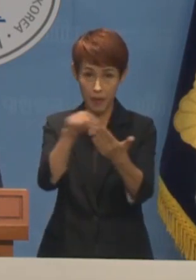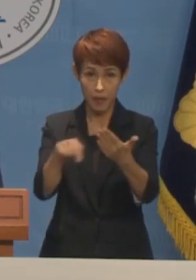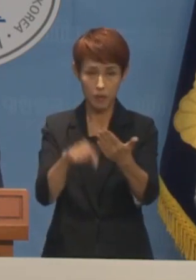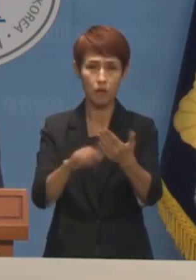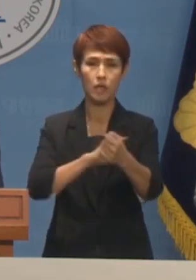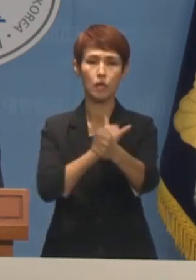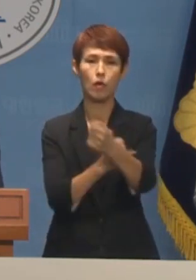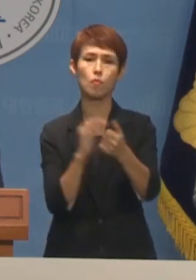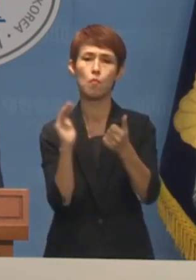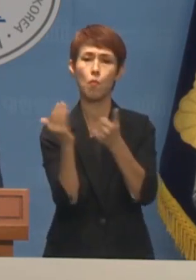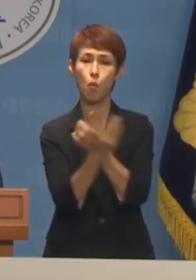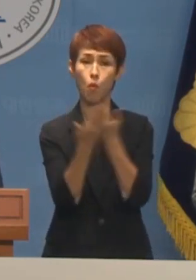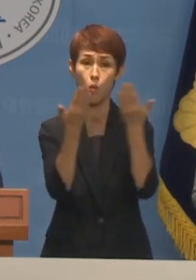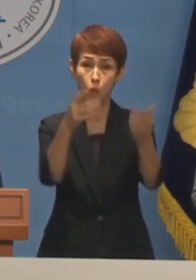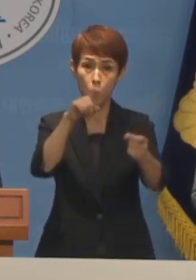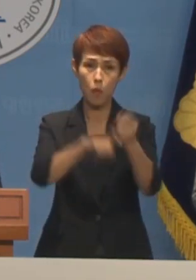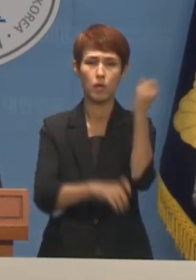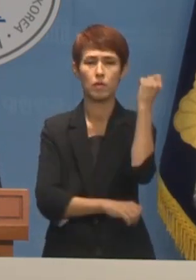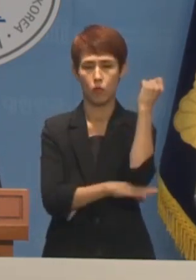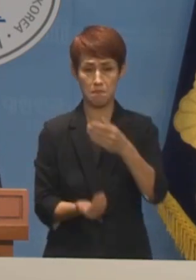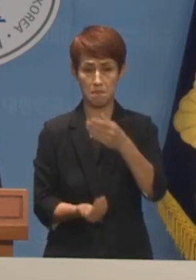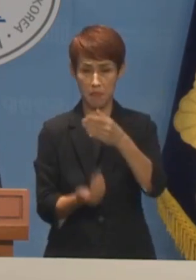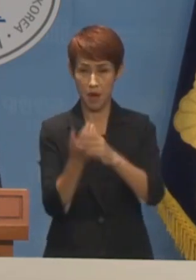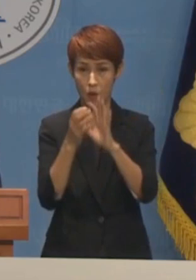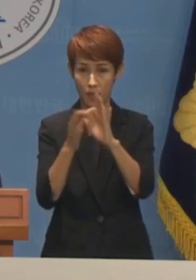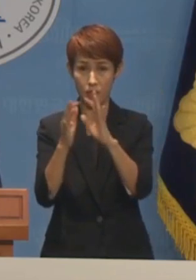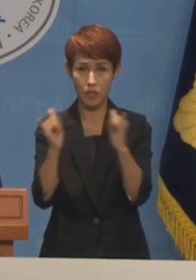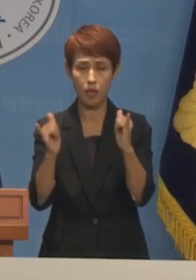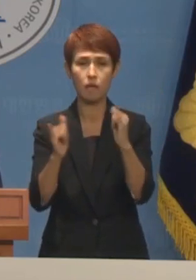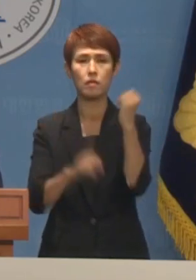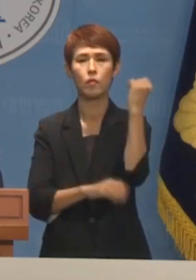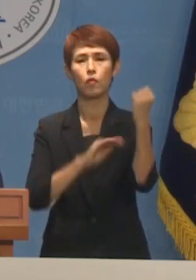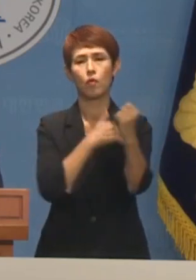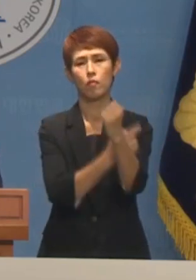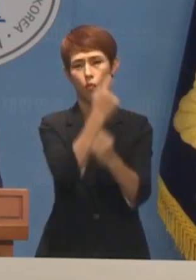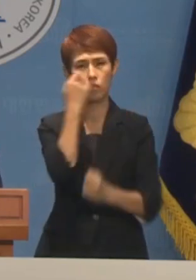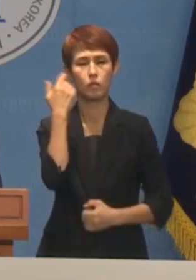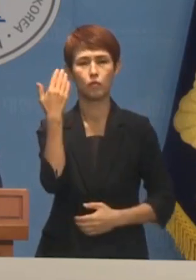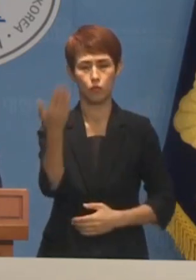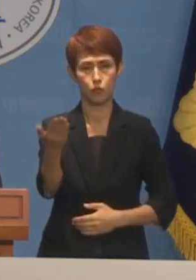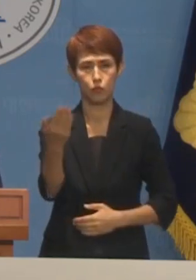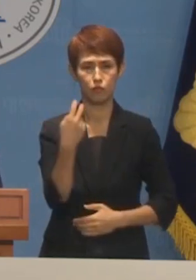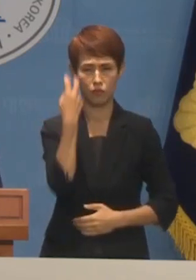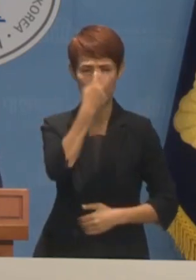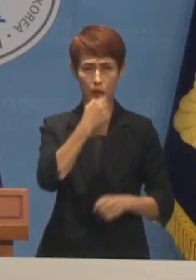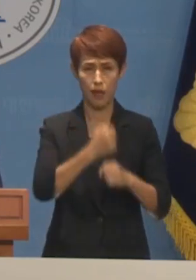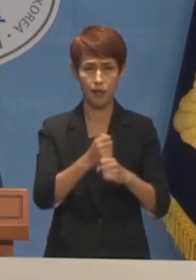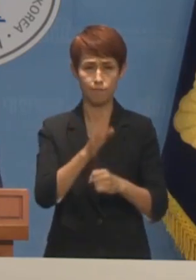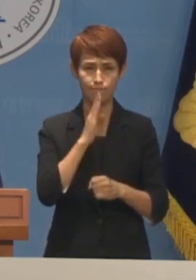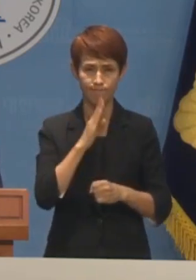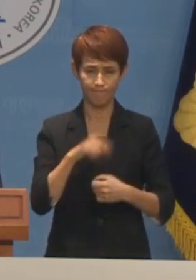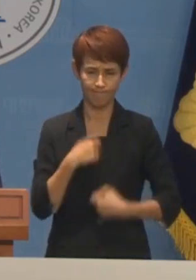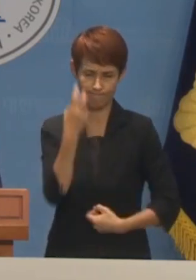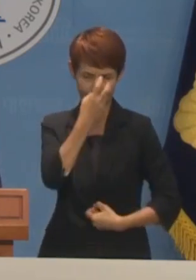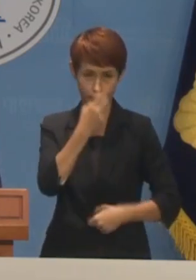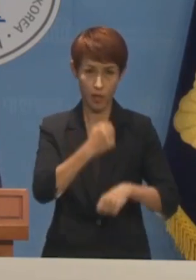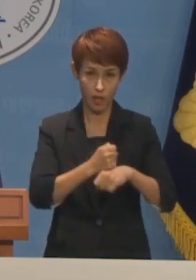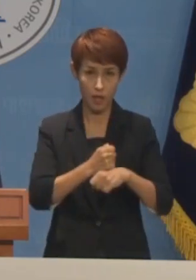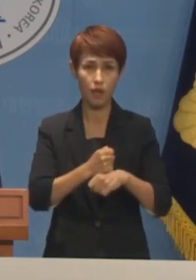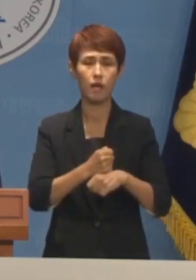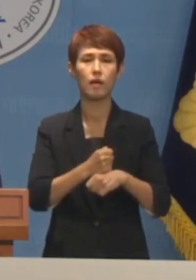인권 보호의 주춧돌이 되어 사건 관계의 인권을 보장하고 수사를 통한 실체적 진실 규명의